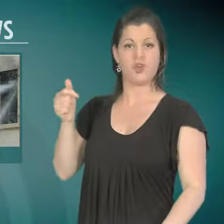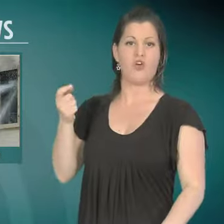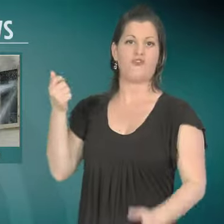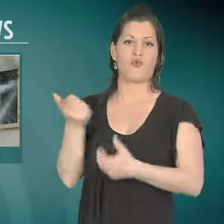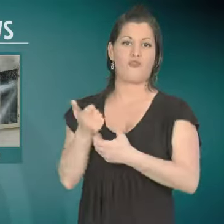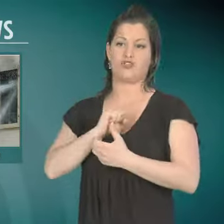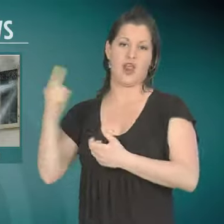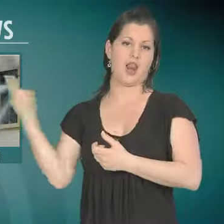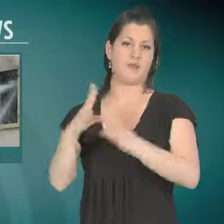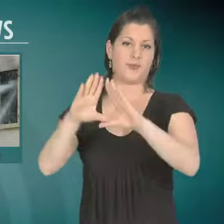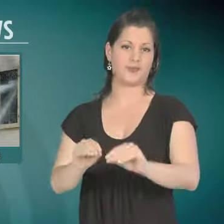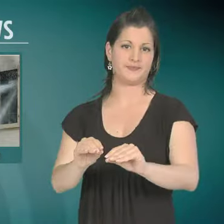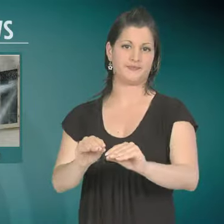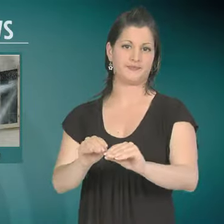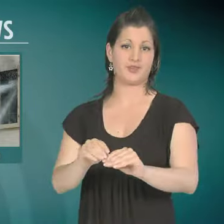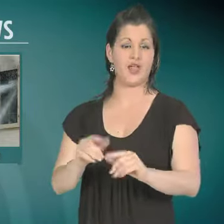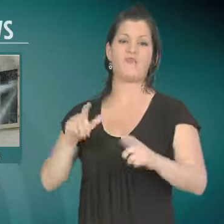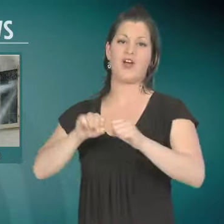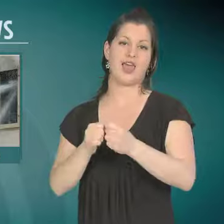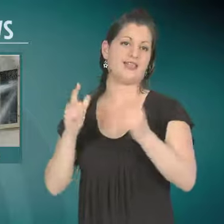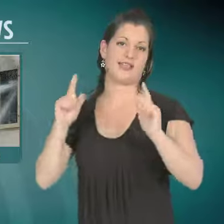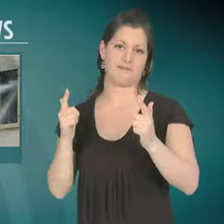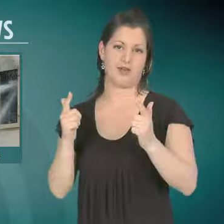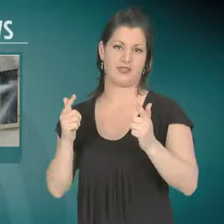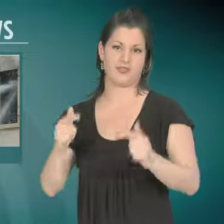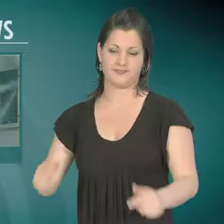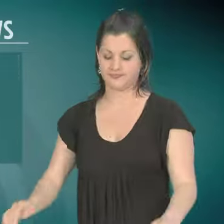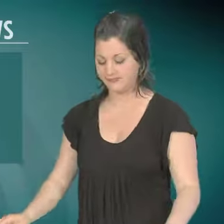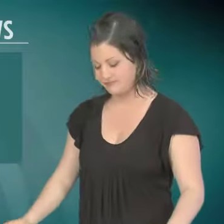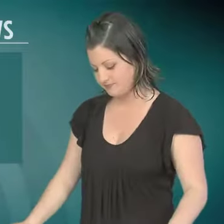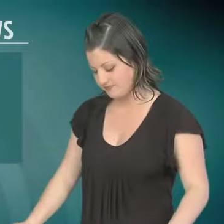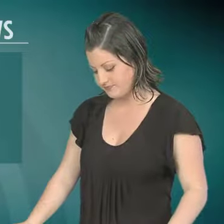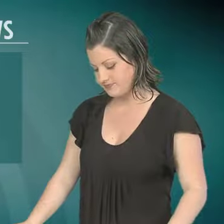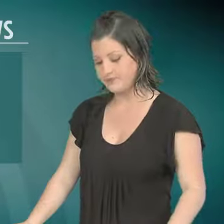die Feuerwehr den Brand sofort löschen, verletzt wurde niemand.